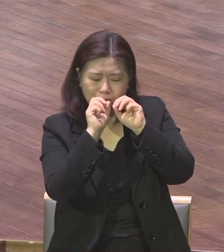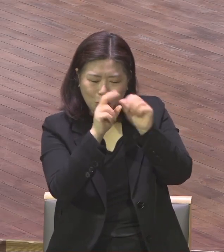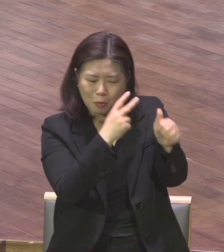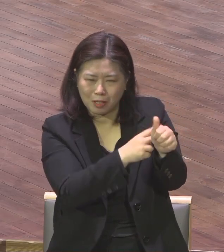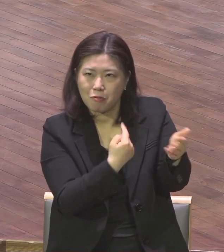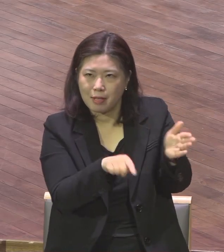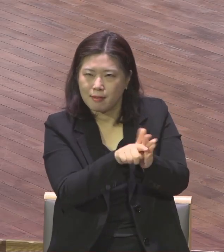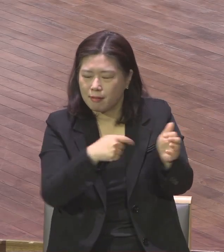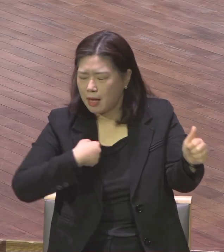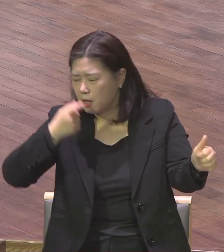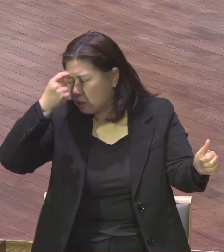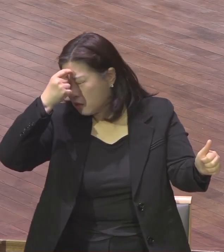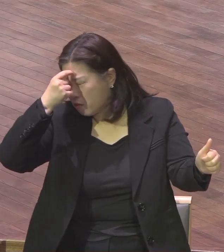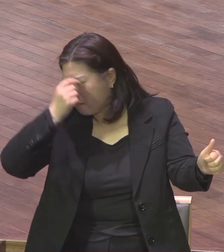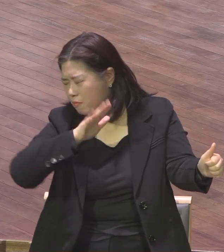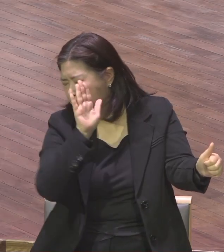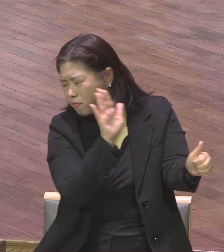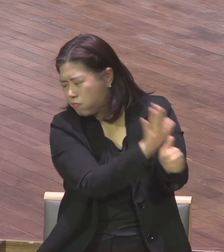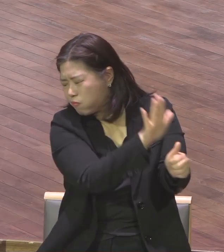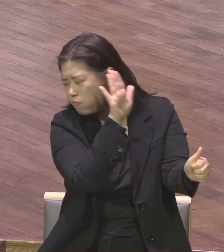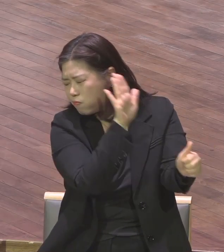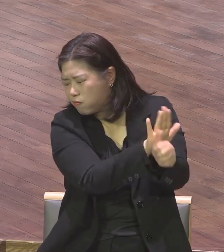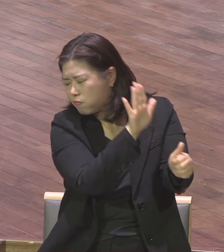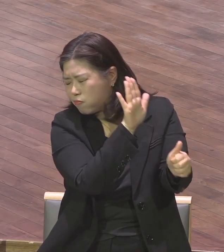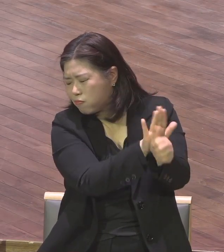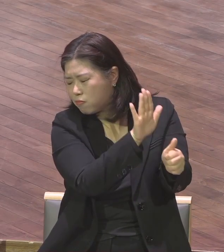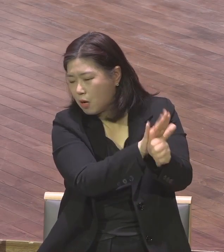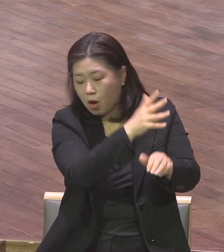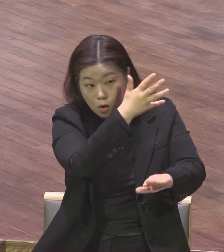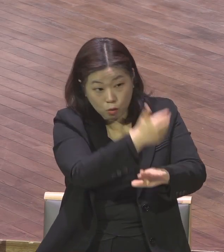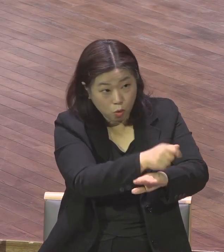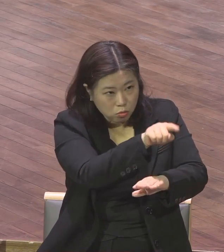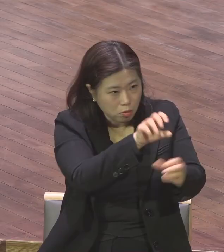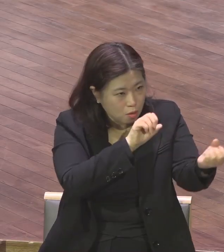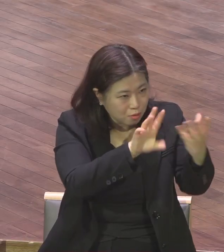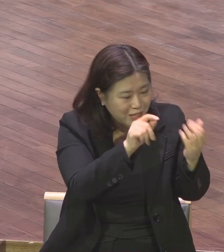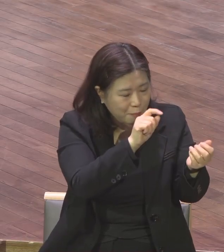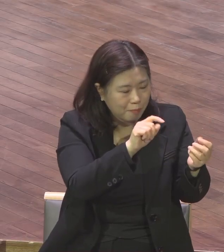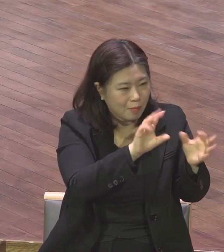거예요. 기도 안 하는 사람의 특징이 있습니다.